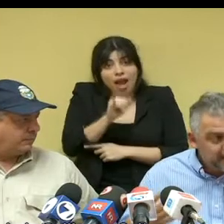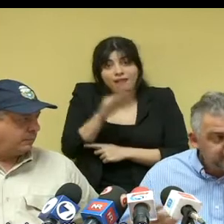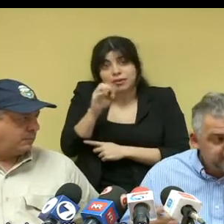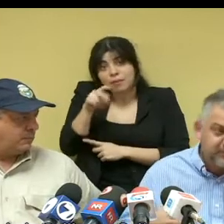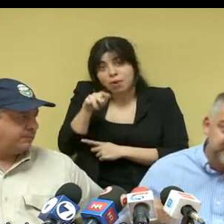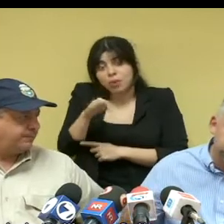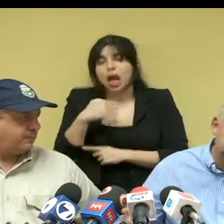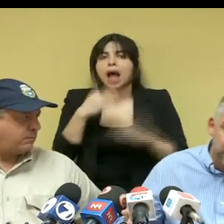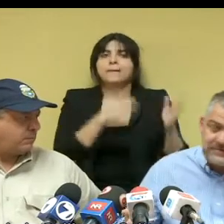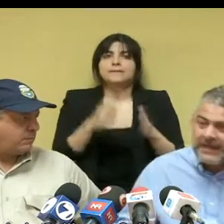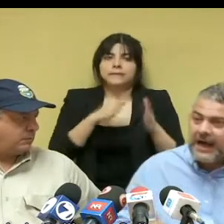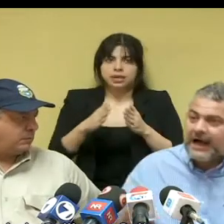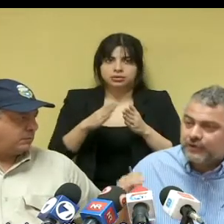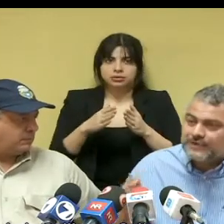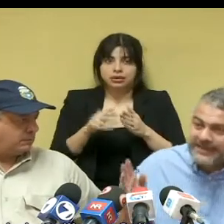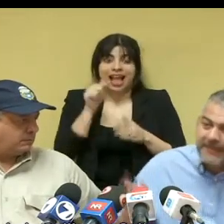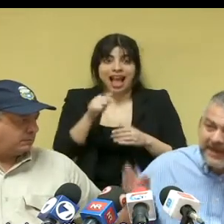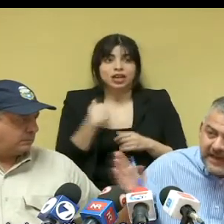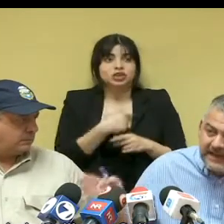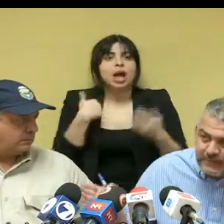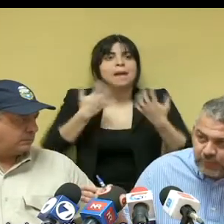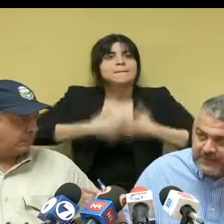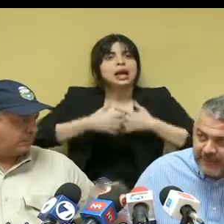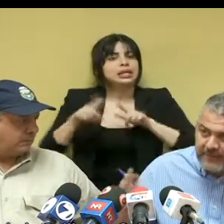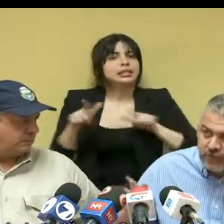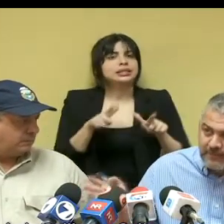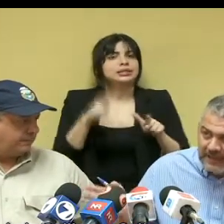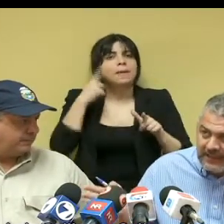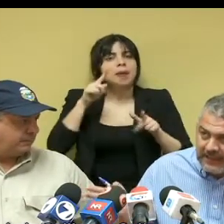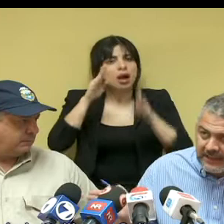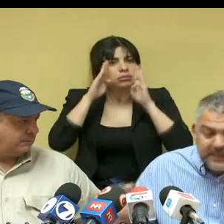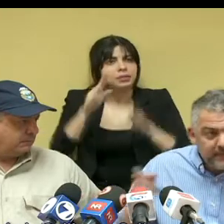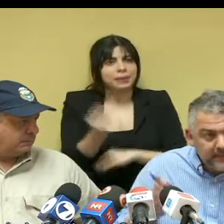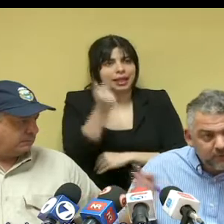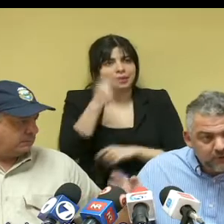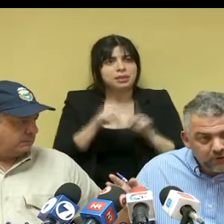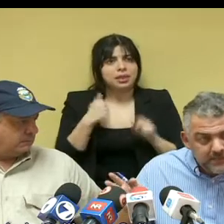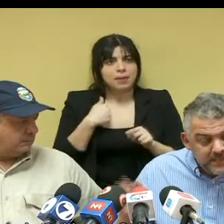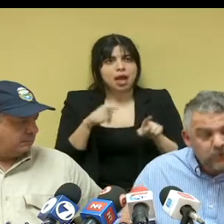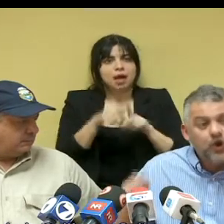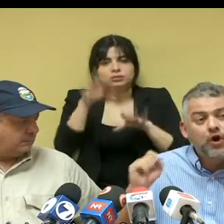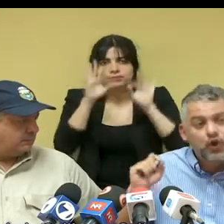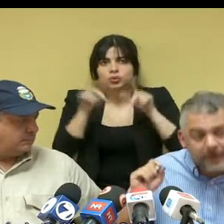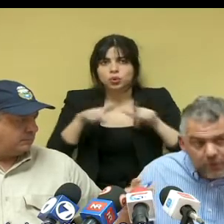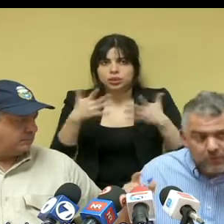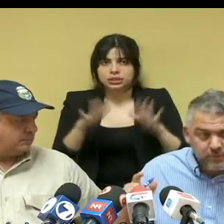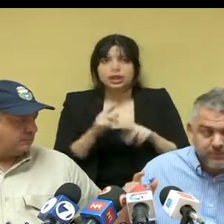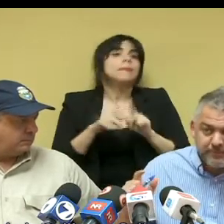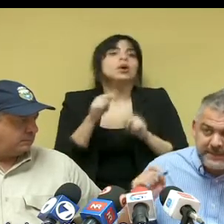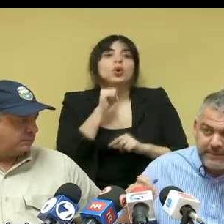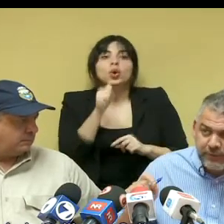una planificación de atención por zonas. Ahí es donde está la maquinaria dispuesta para reacción inmediata y tenemos sitios localizados. Lo que